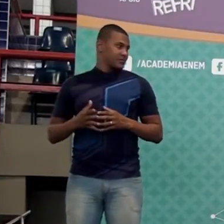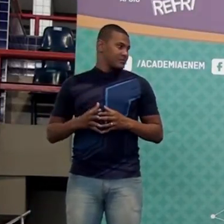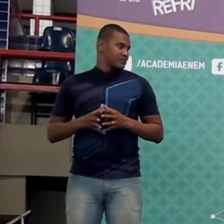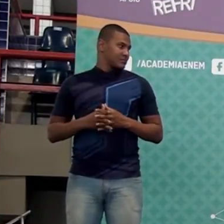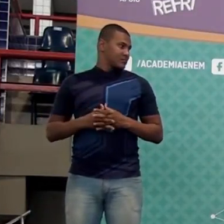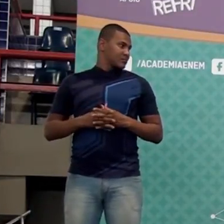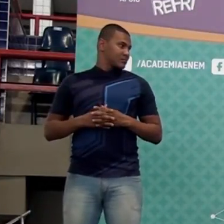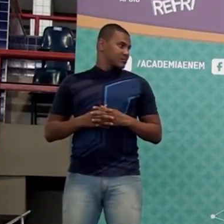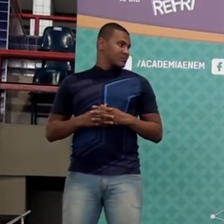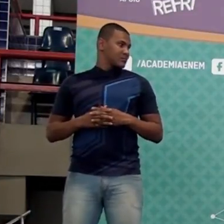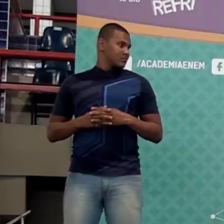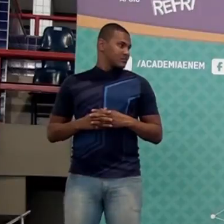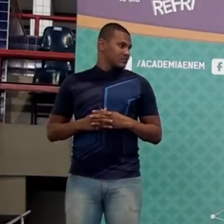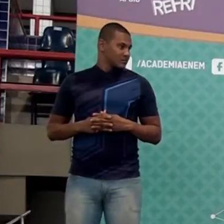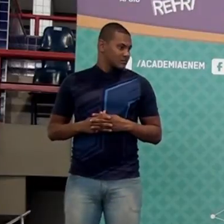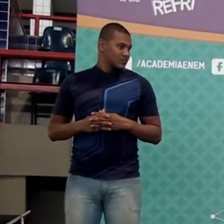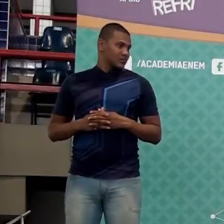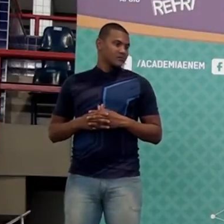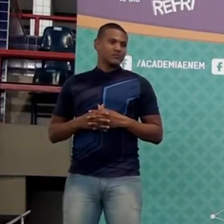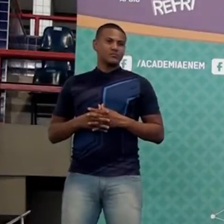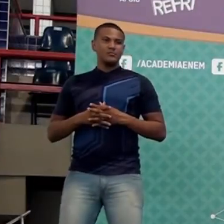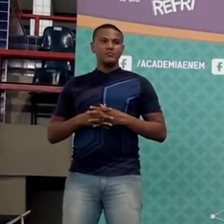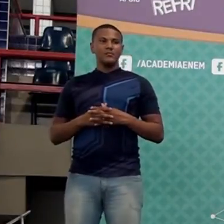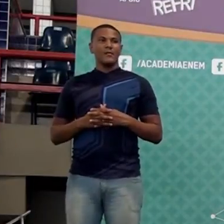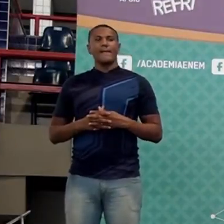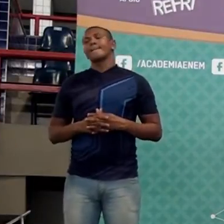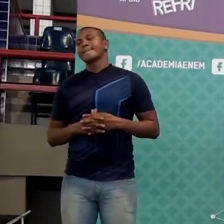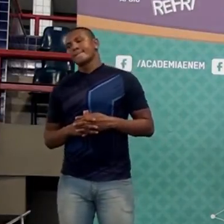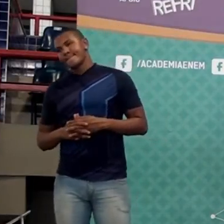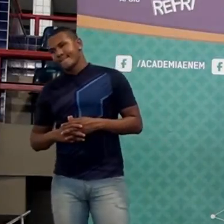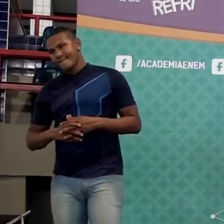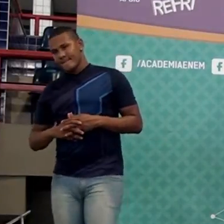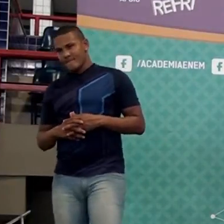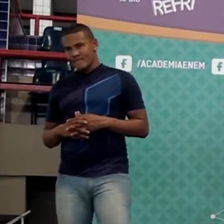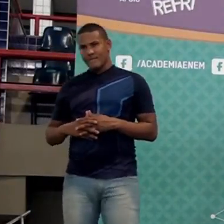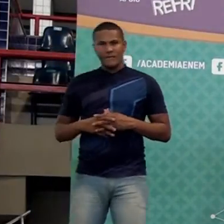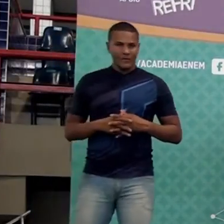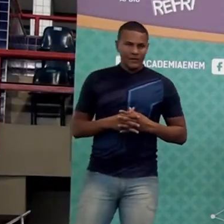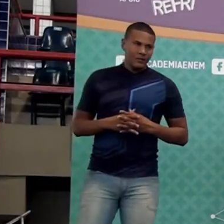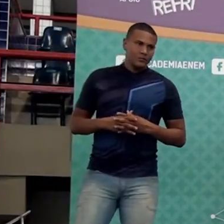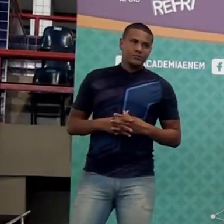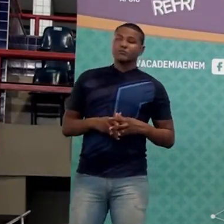Valeu, pego já. Pode deixar aí. Obrigado. Bom, então a